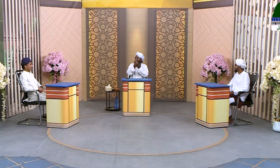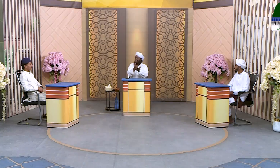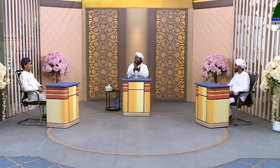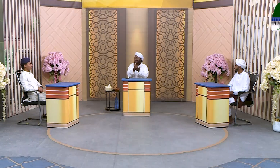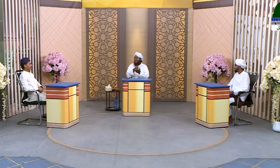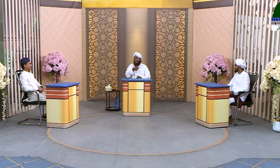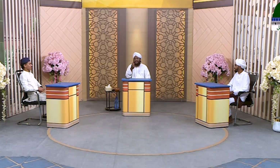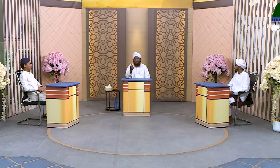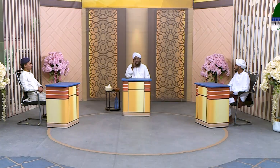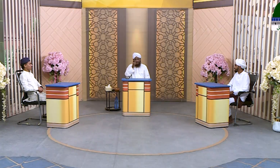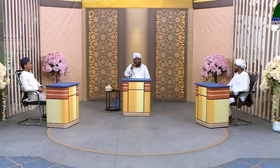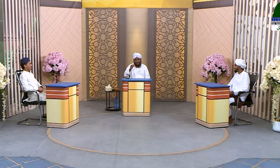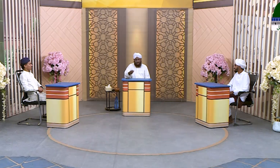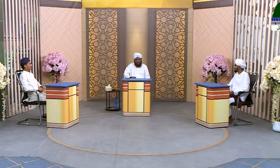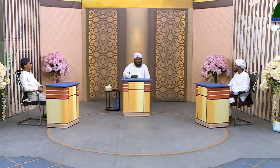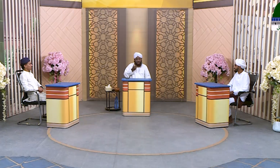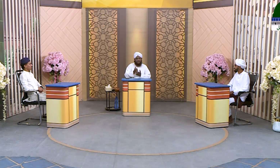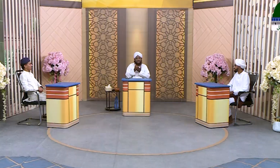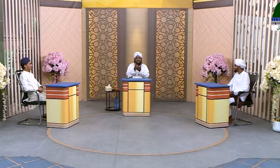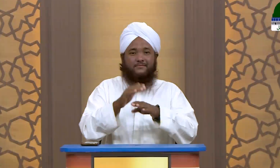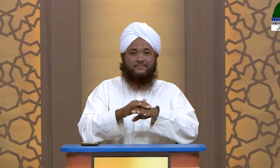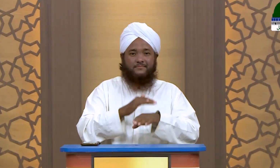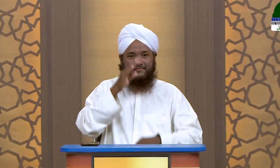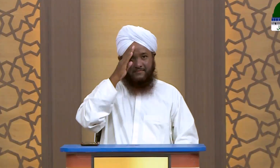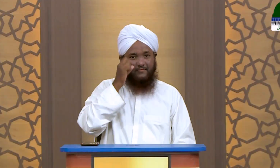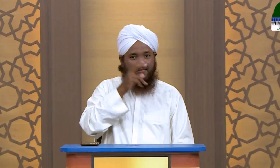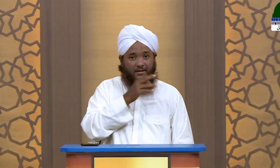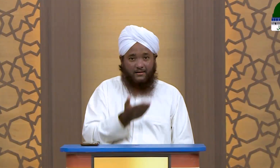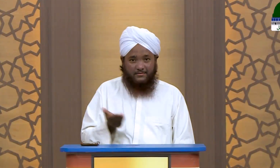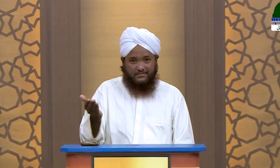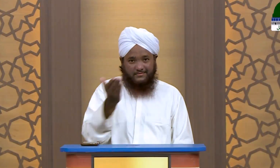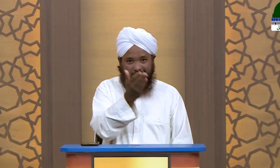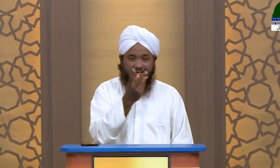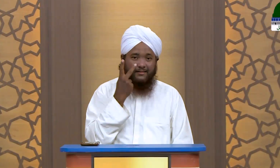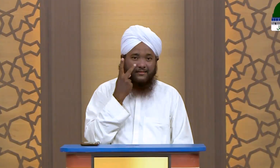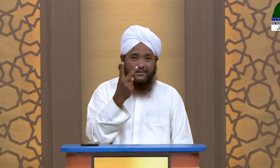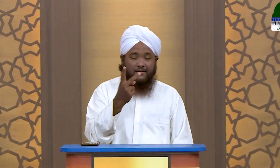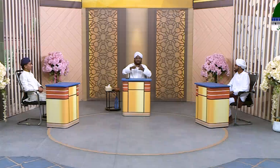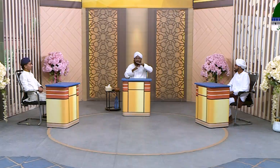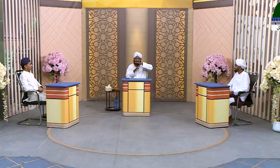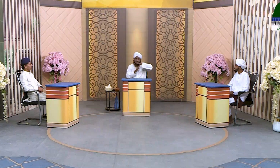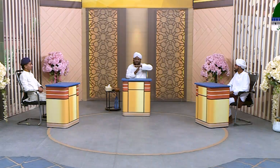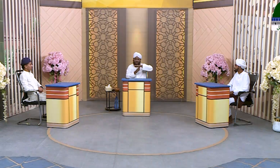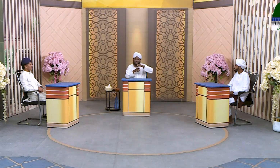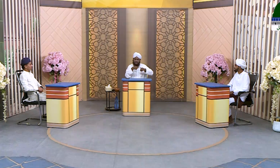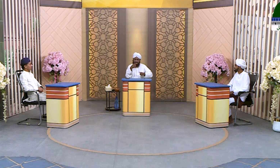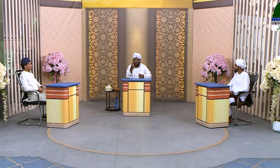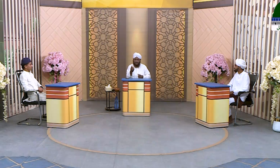سے راضی رہ۔ پیارے اسلامی بھائیوں، دیکھا آپ نے کہ حضرت سیدنا بایزید بستامی رحمۃ اللہ علیہ نے